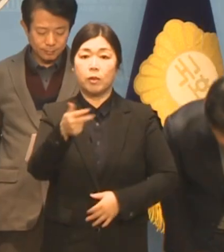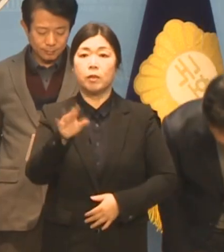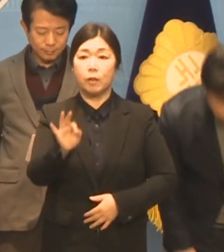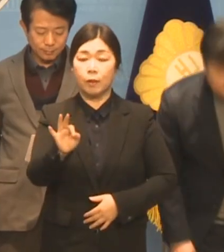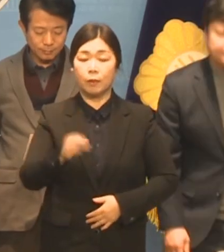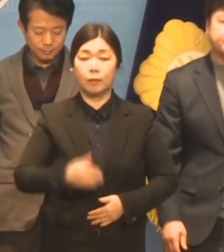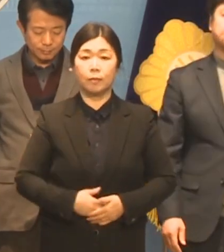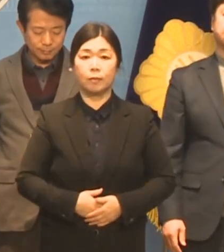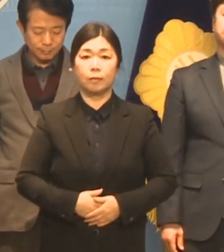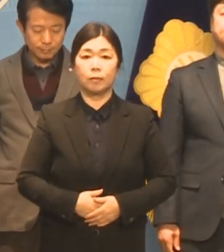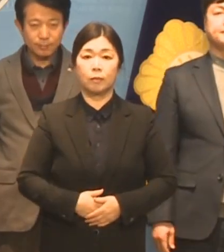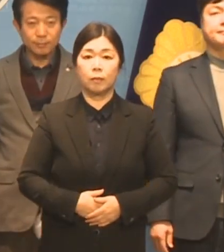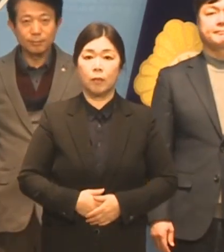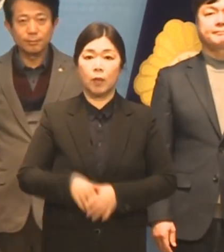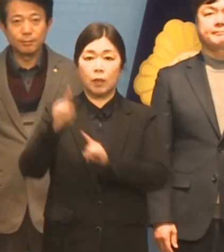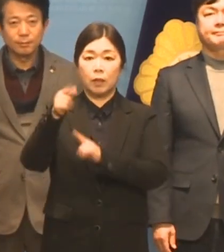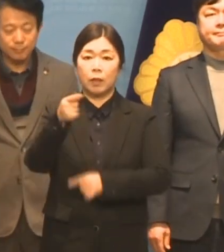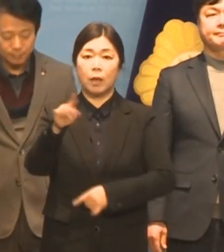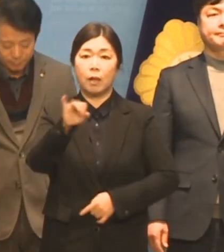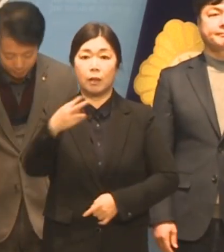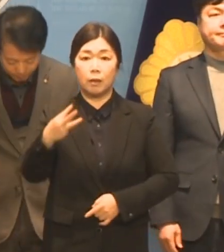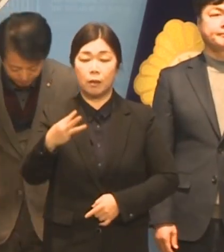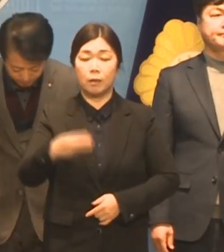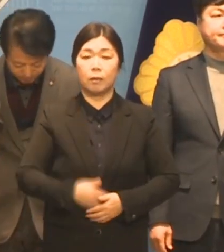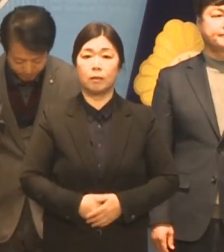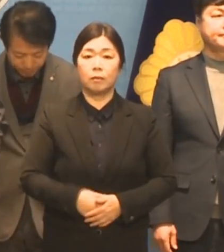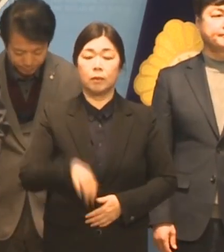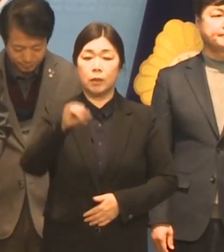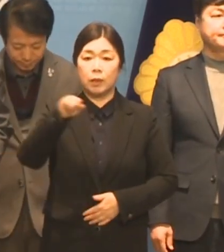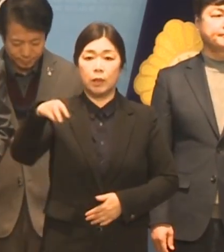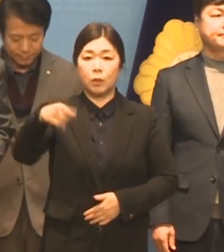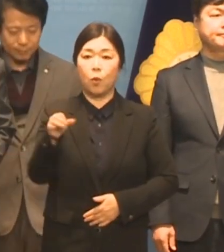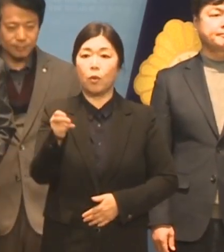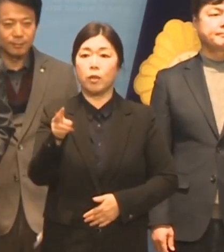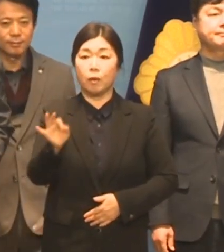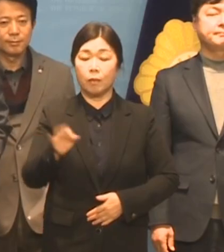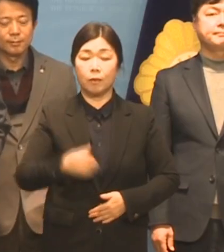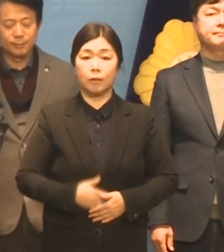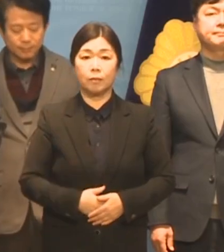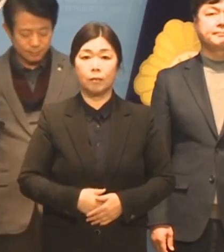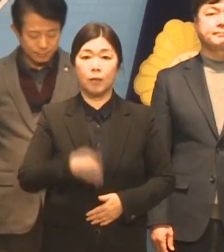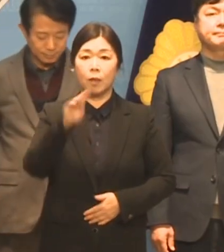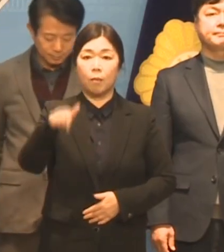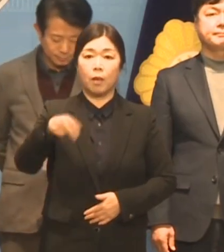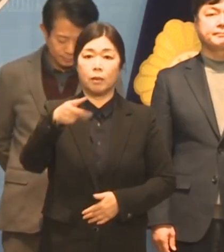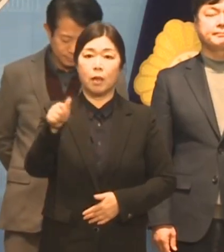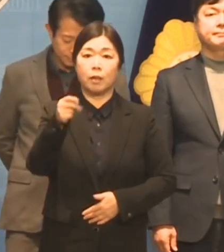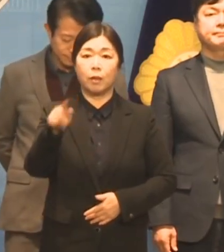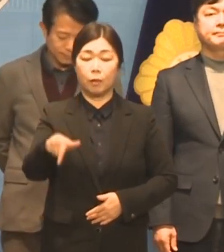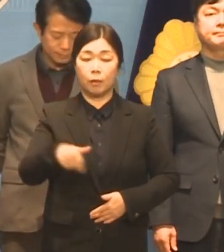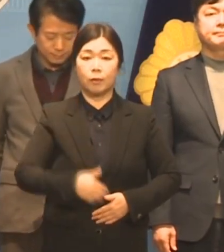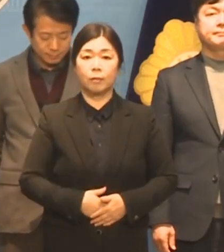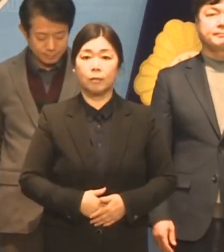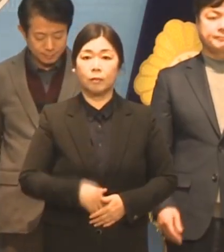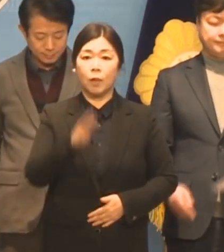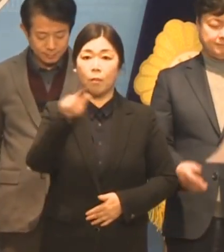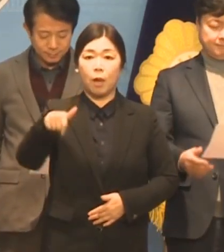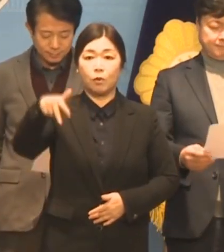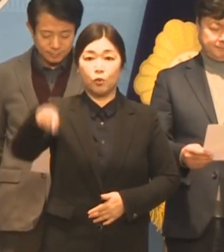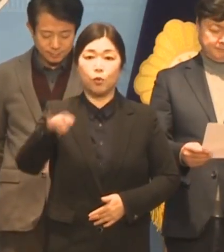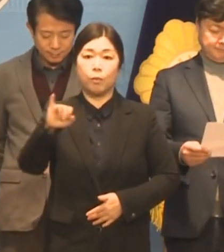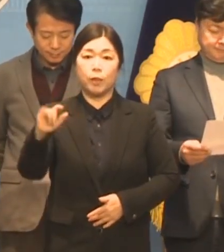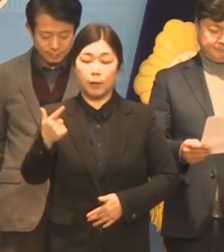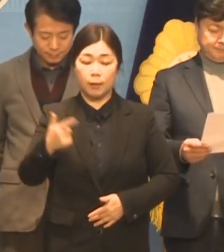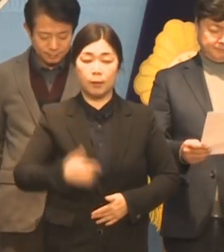오셨습니다. 이강일 의원님 오셨습니다. 이소영 의원님 오셨습니다. 박상혁 의원님 오셨습니다. 그리고 박주민